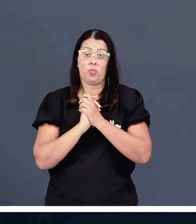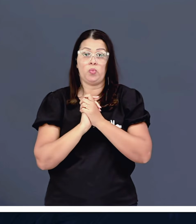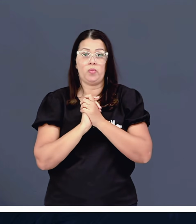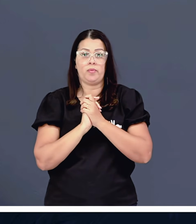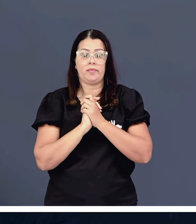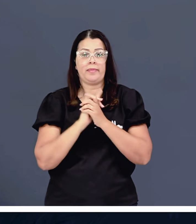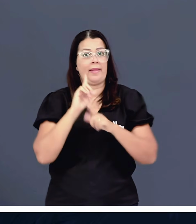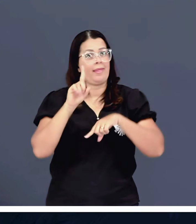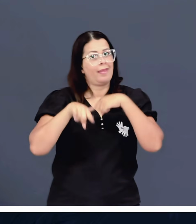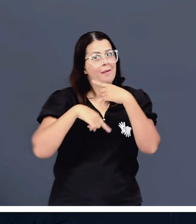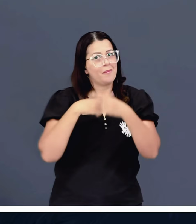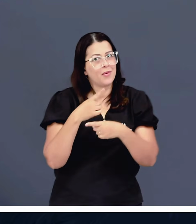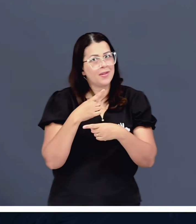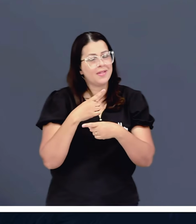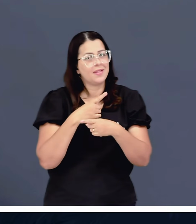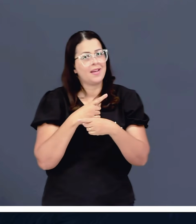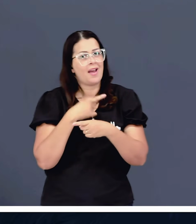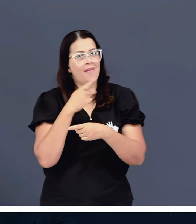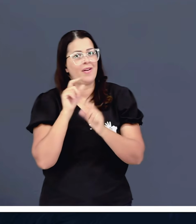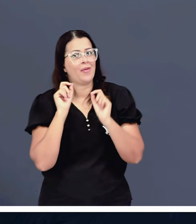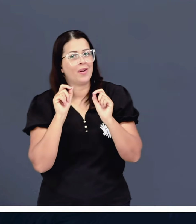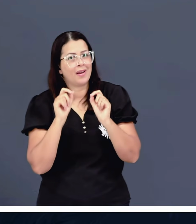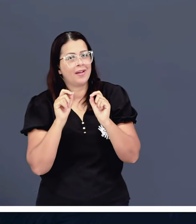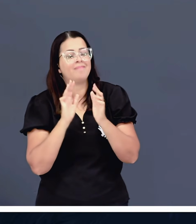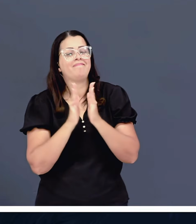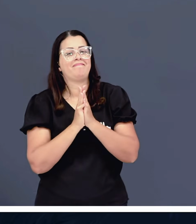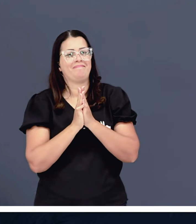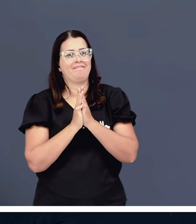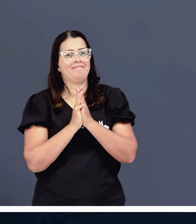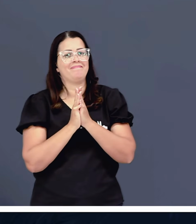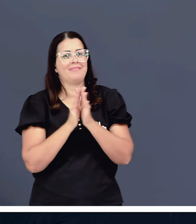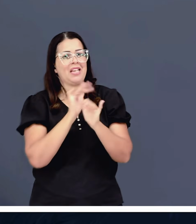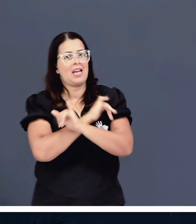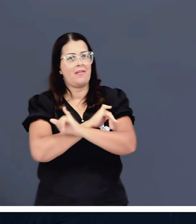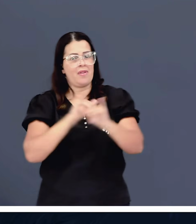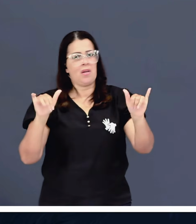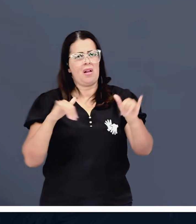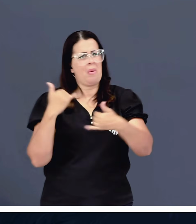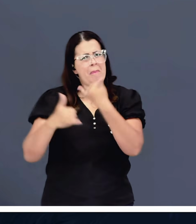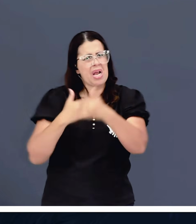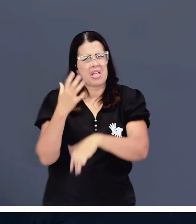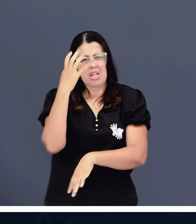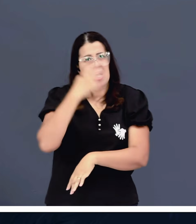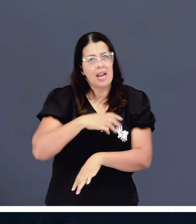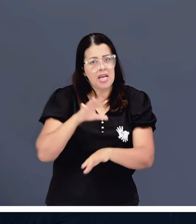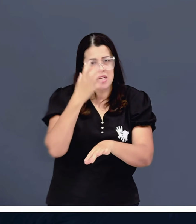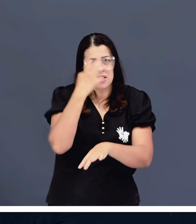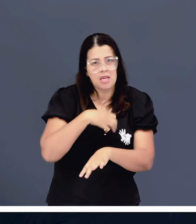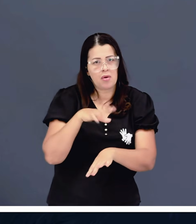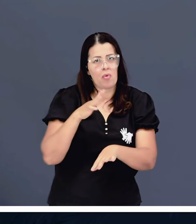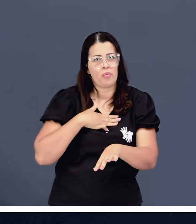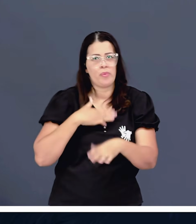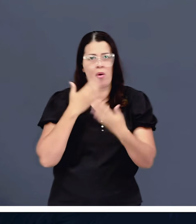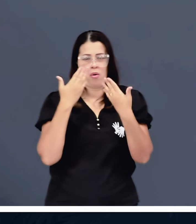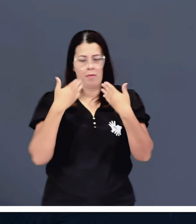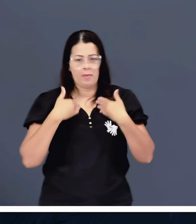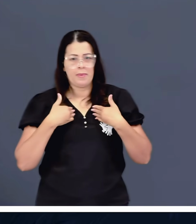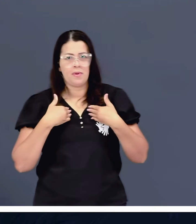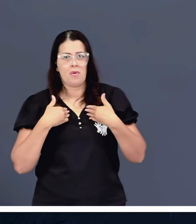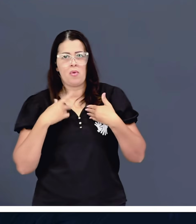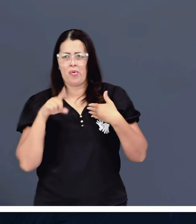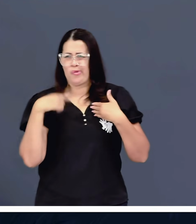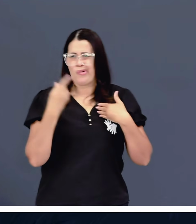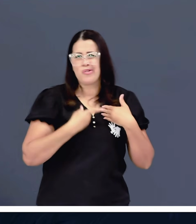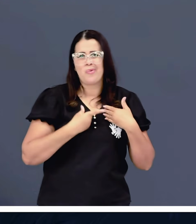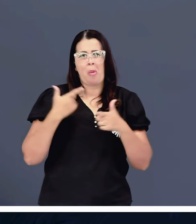O que ela diz depois, gente, é uma revelação de que ela não estava brincando. Porque, olhe bem para mim, quando nós estamos